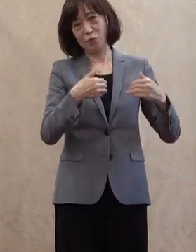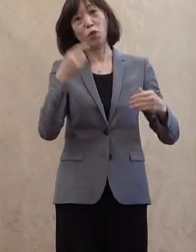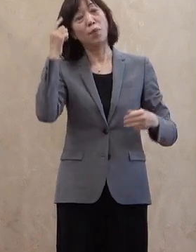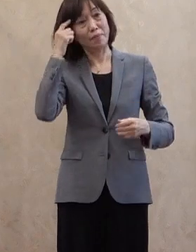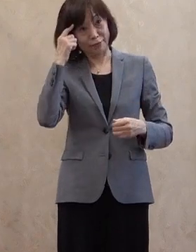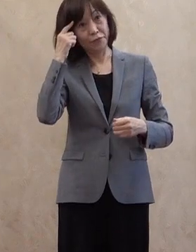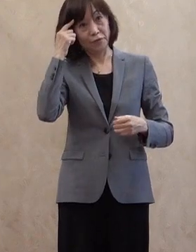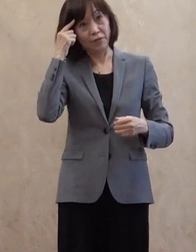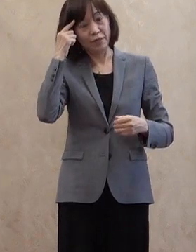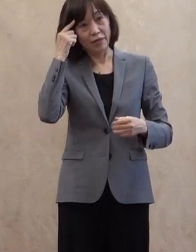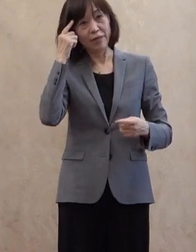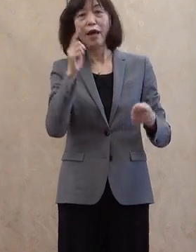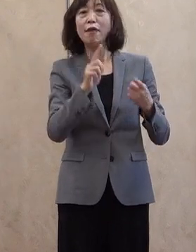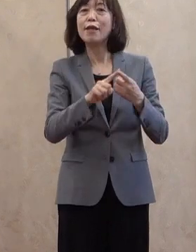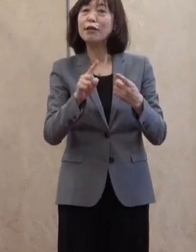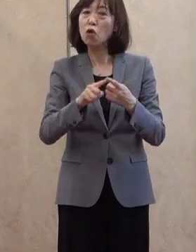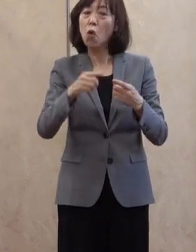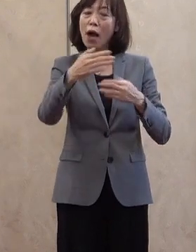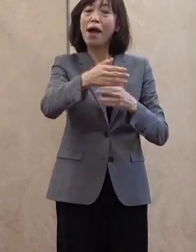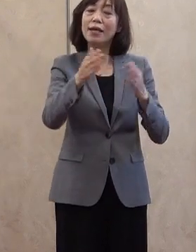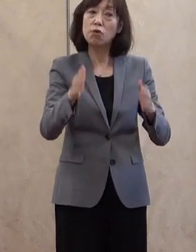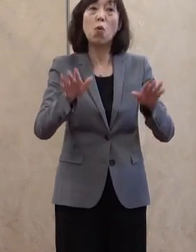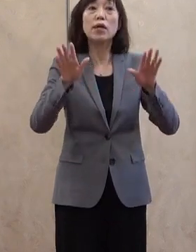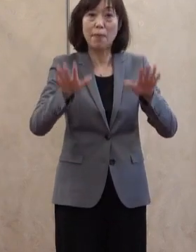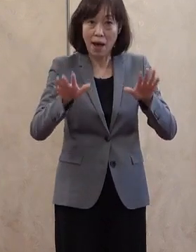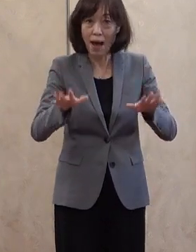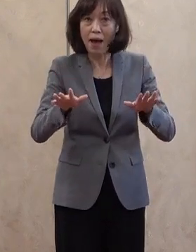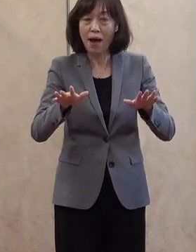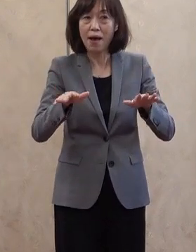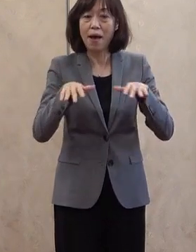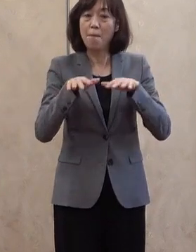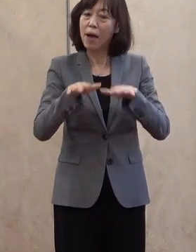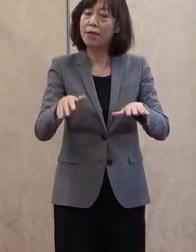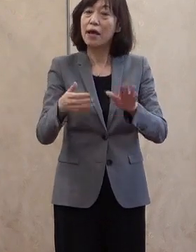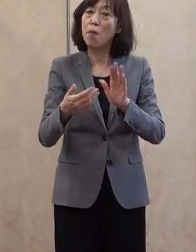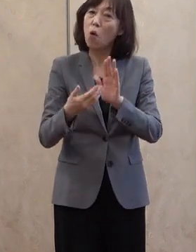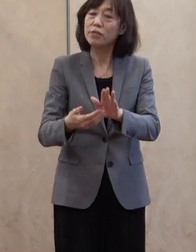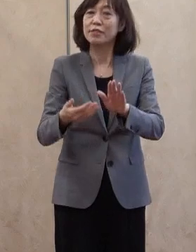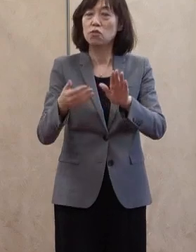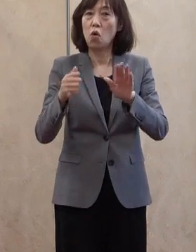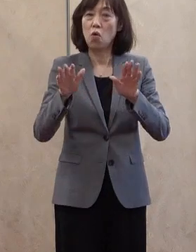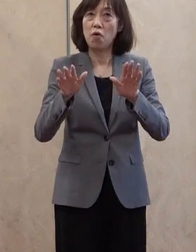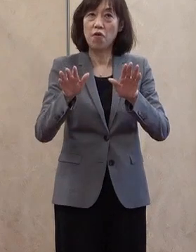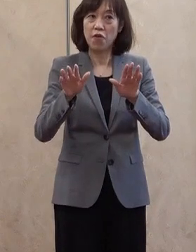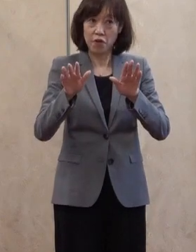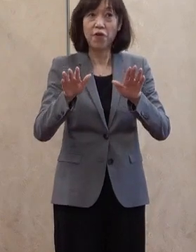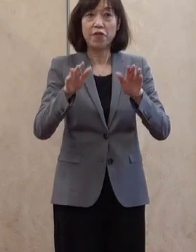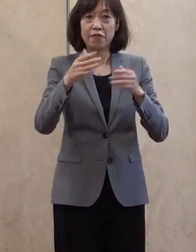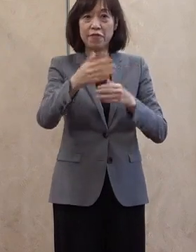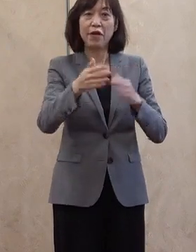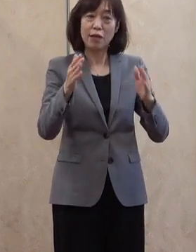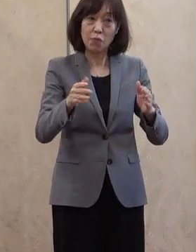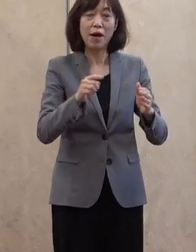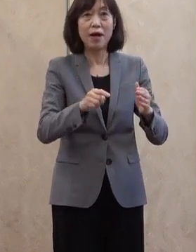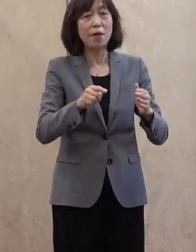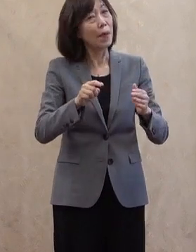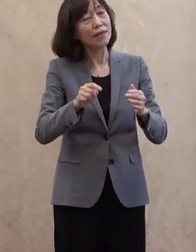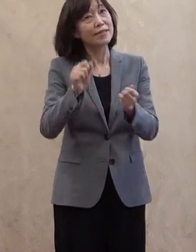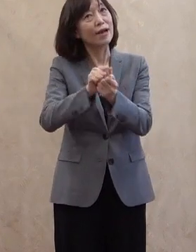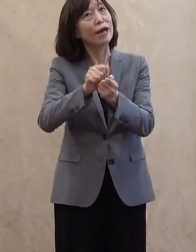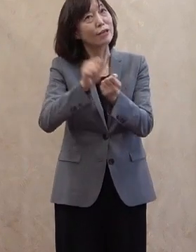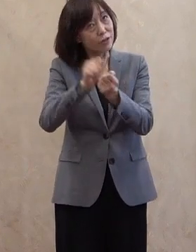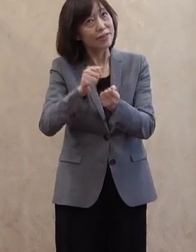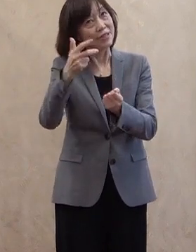防止の適用範囲をこう今の段階でこう市外、境とか富 神田林とか川品川とかそっち側に広げるということ